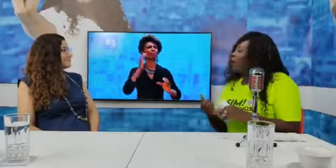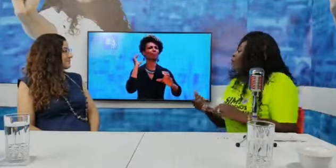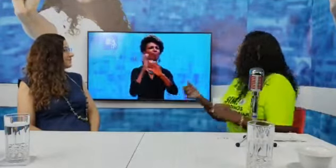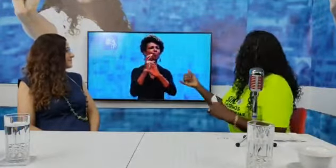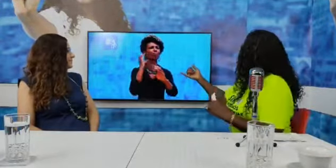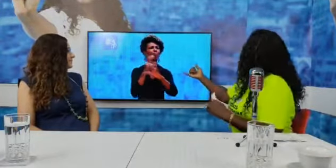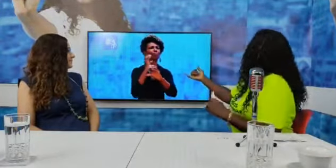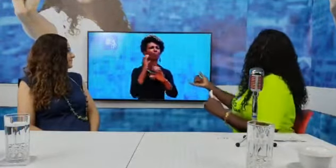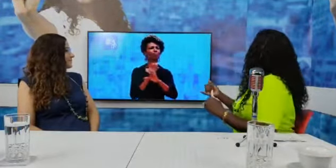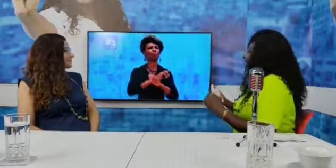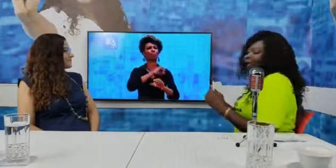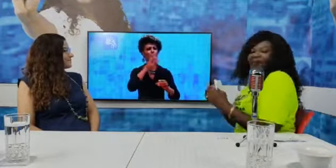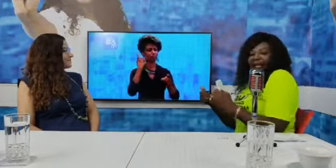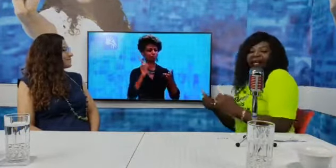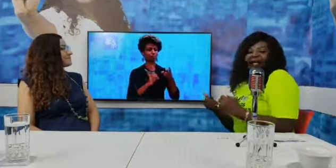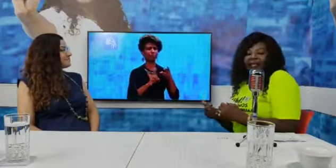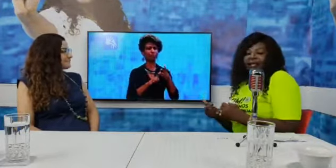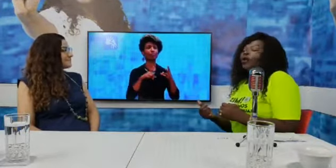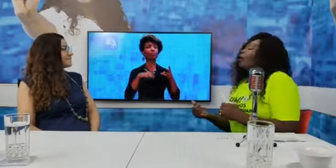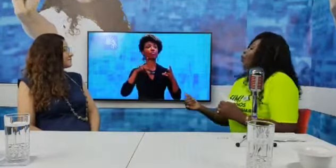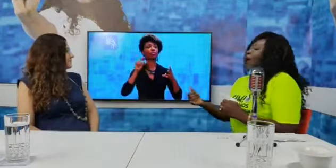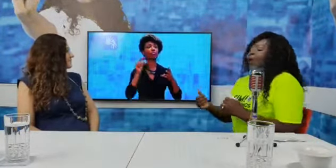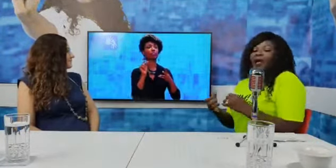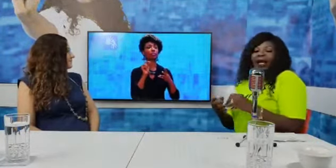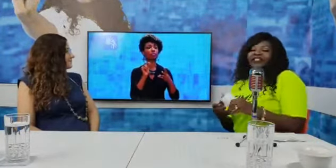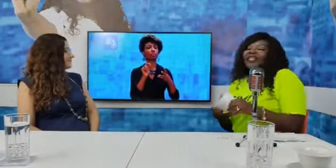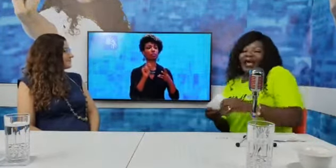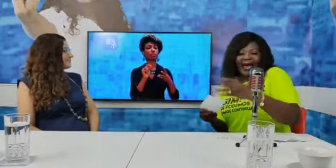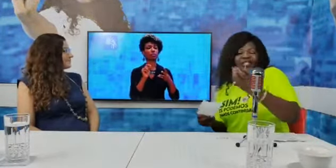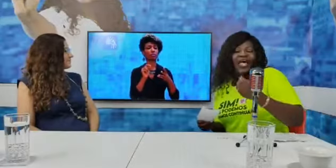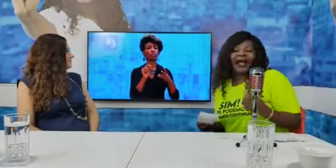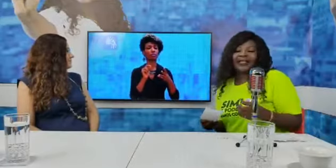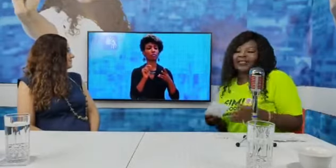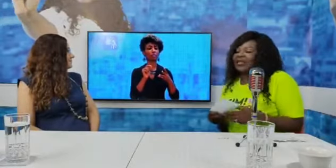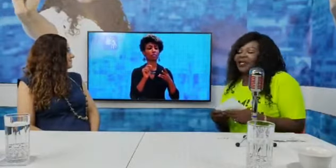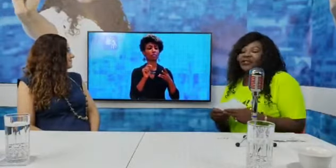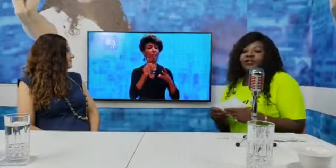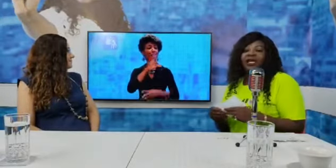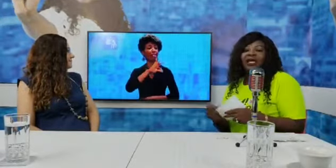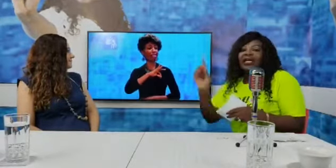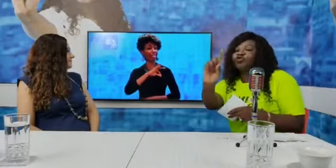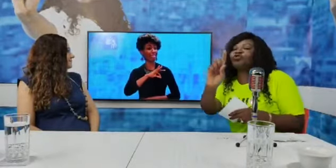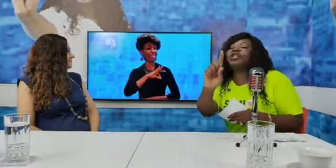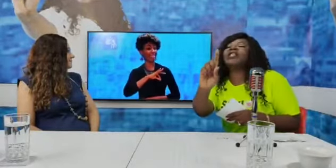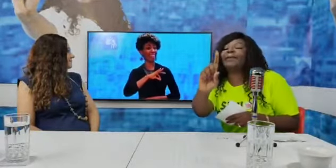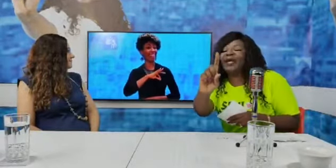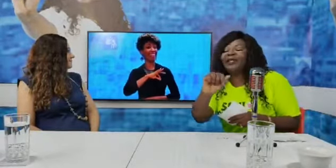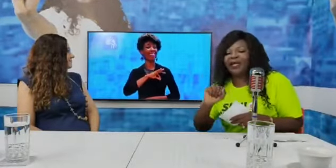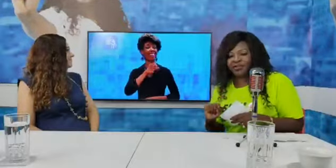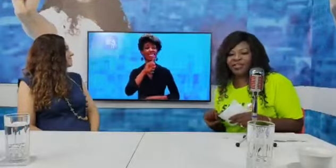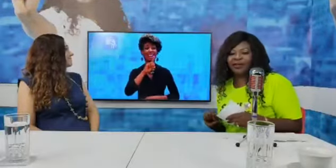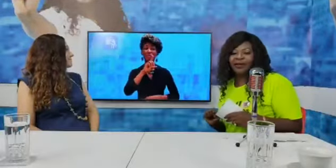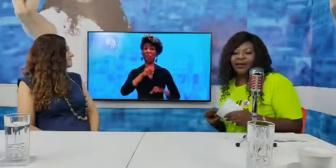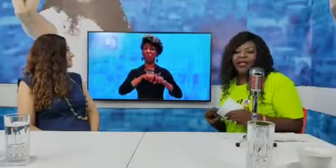assunto. Você tem ali as delegacias, e isso